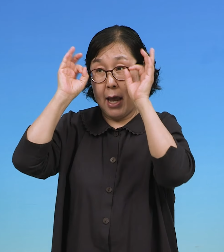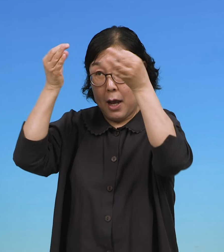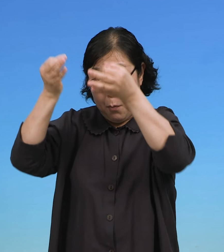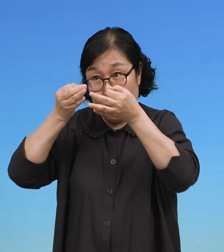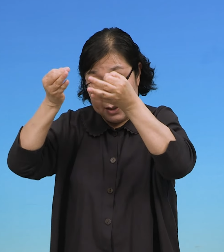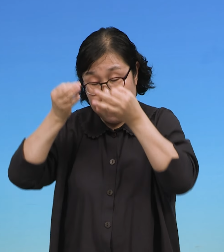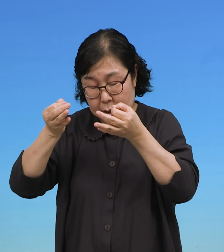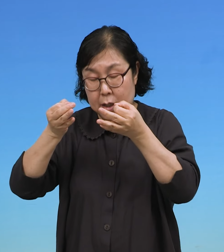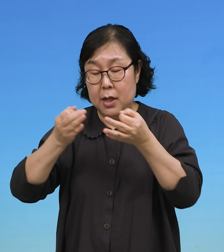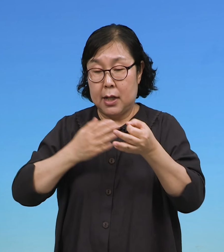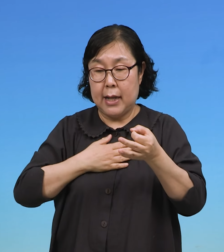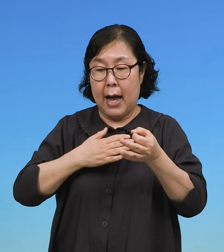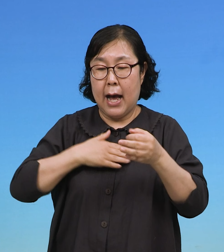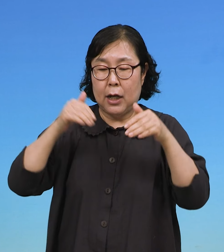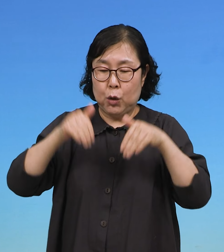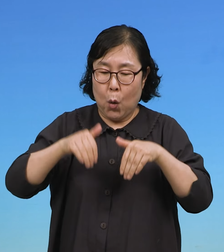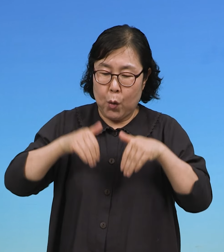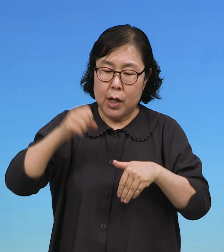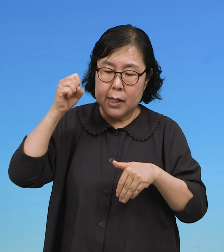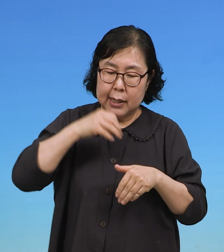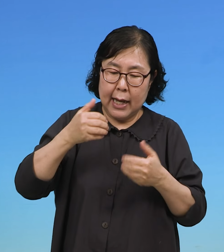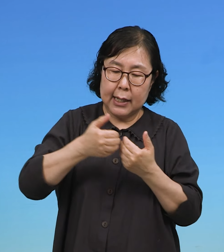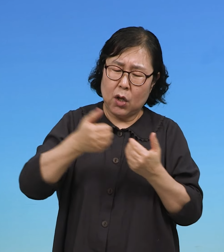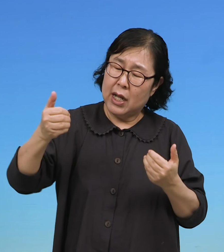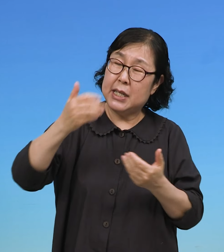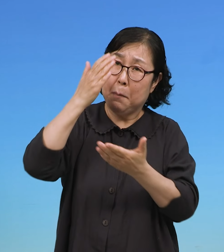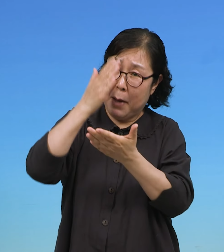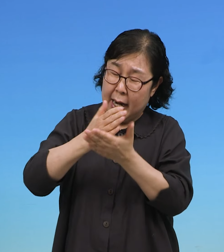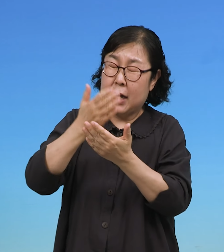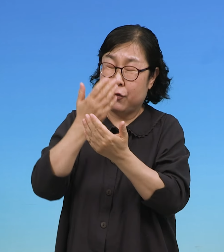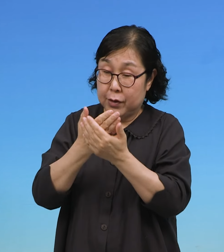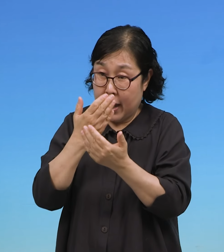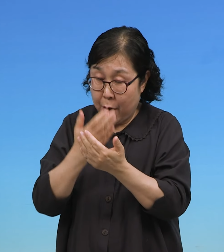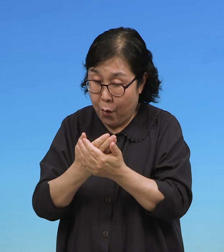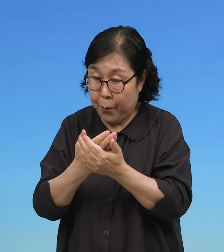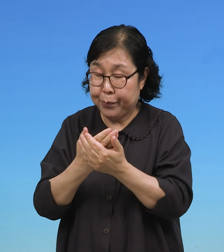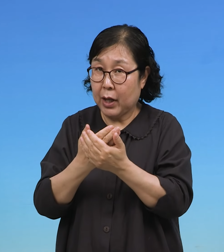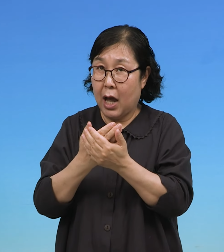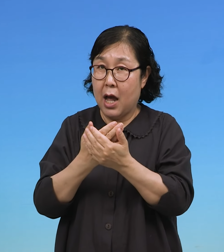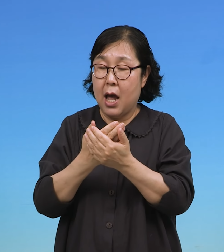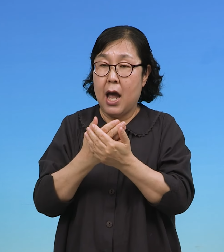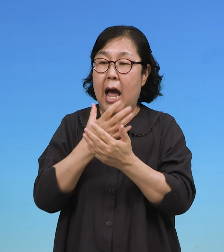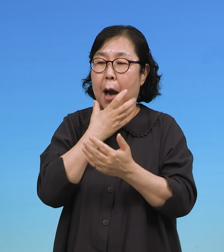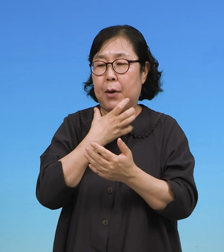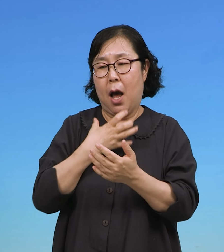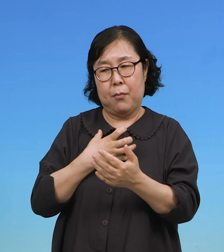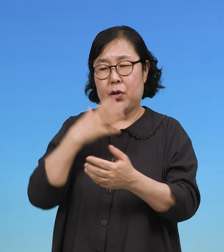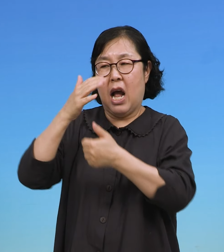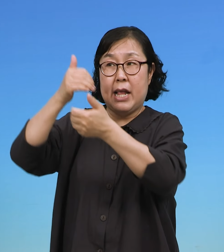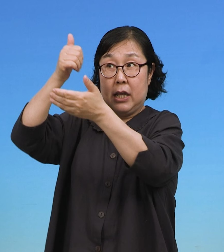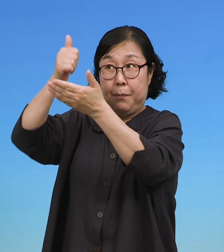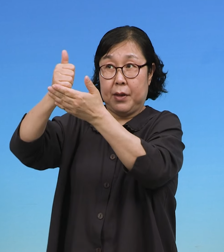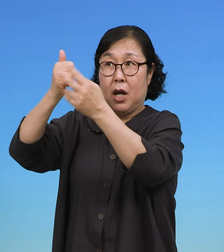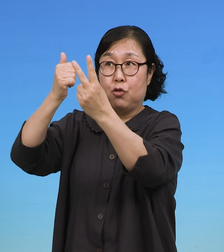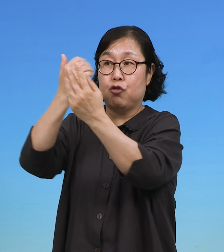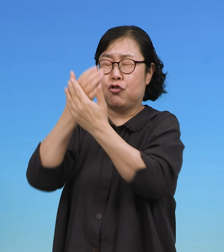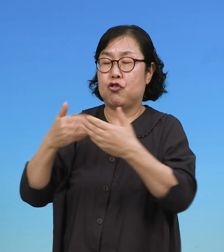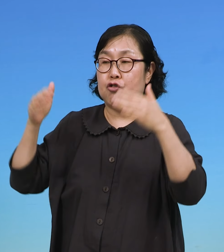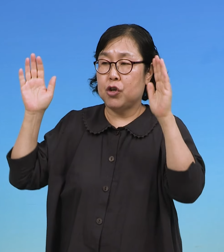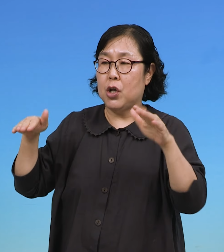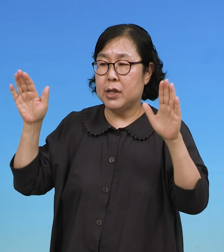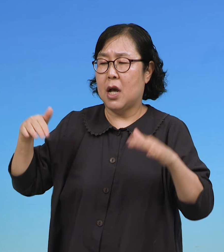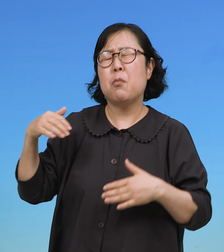종의 곁을 그냥 지나가지 마시기 바랍니다. 그러니까 아브라함이 하나님과 두 천사를 알아본 것이 아니라